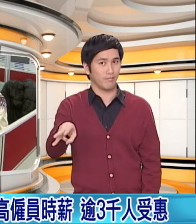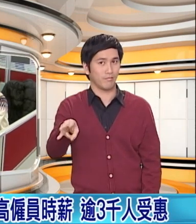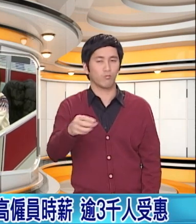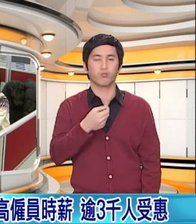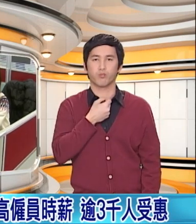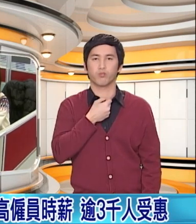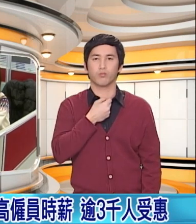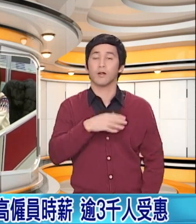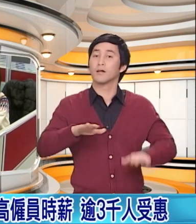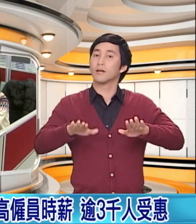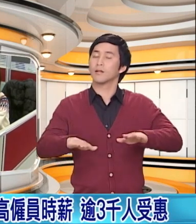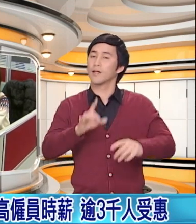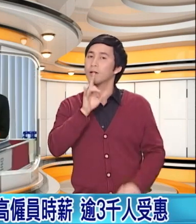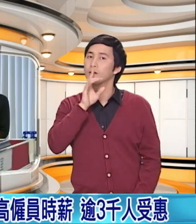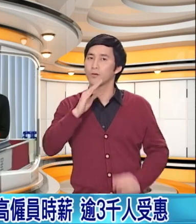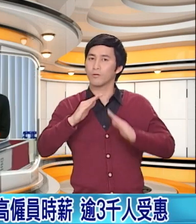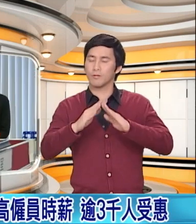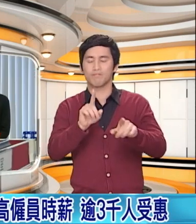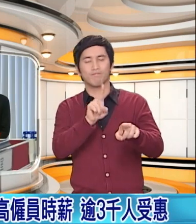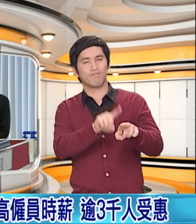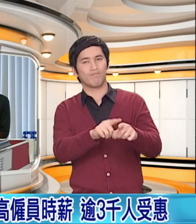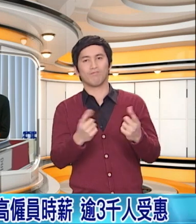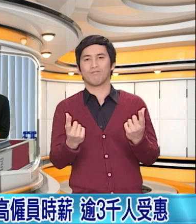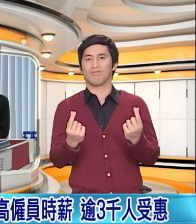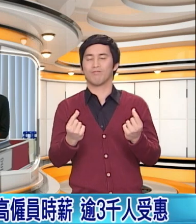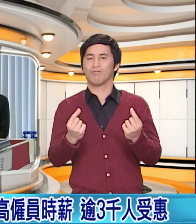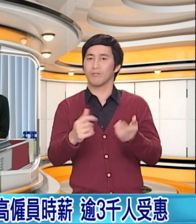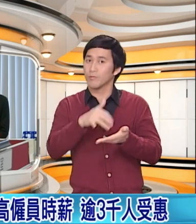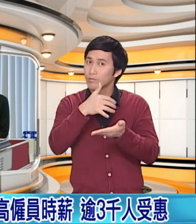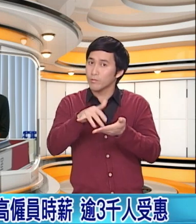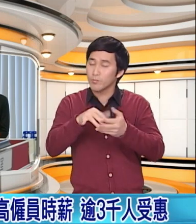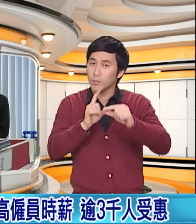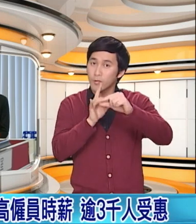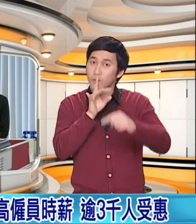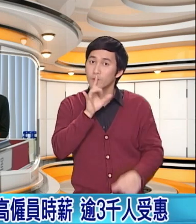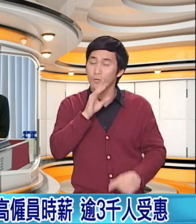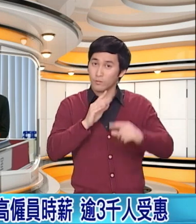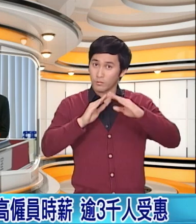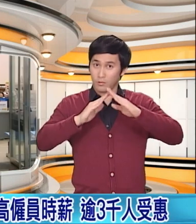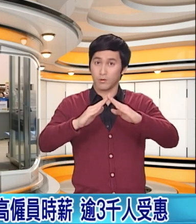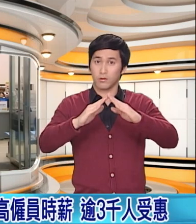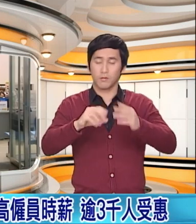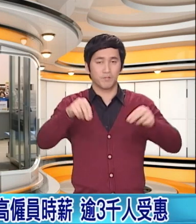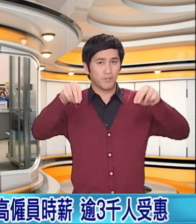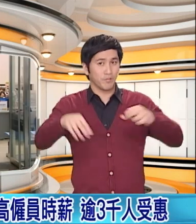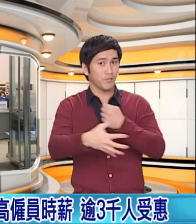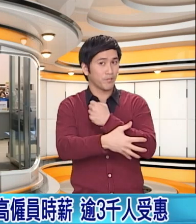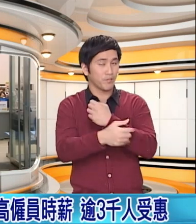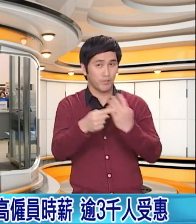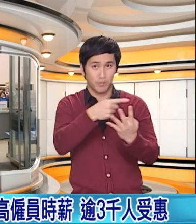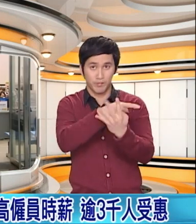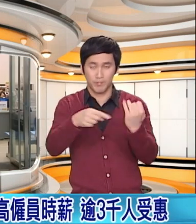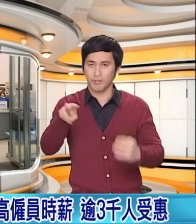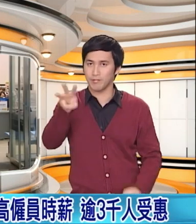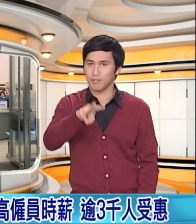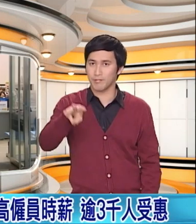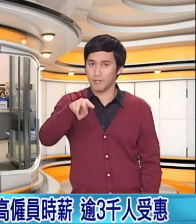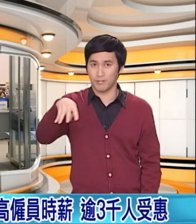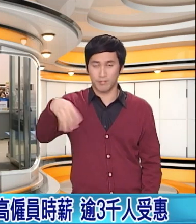133元，而现在台中市也要跟进同步调涨，估计台中市有3400多位